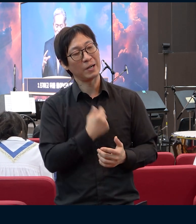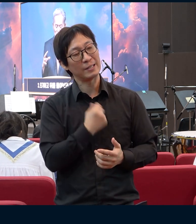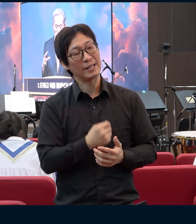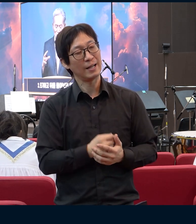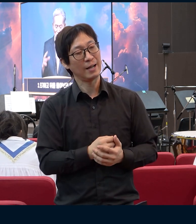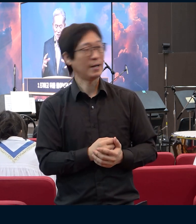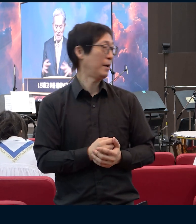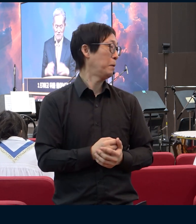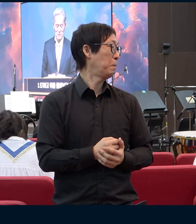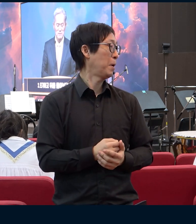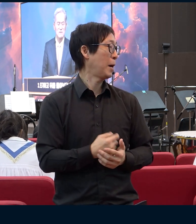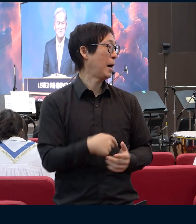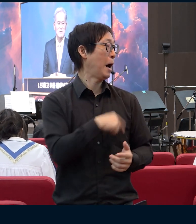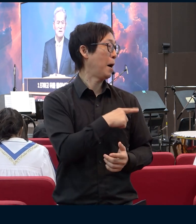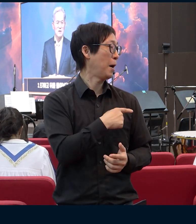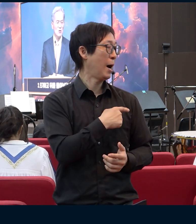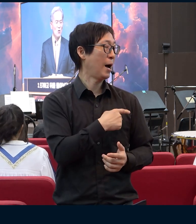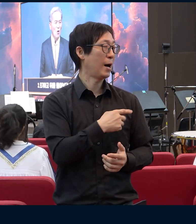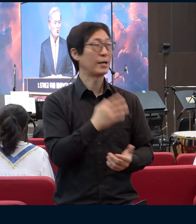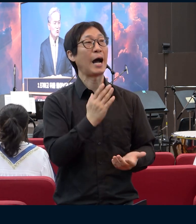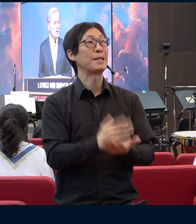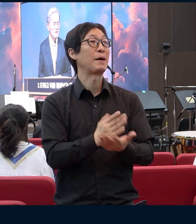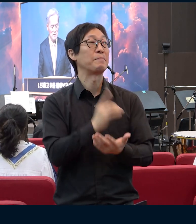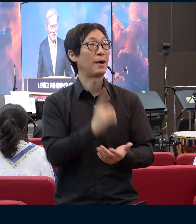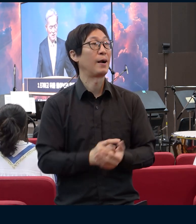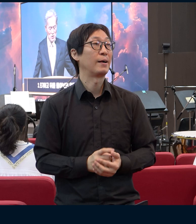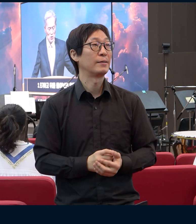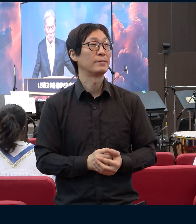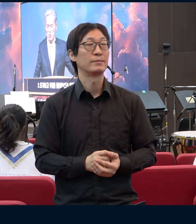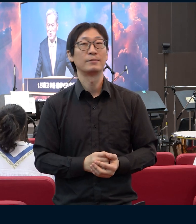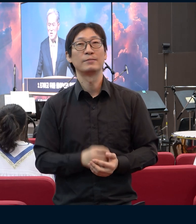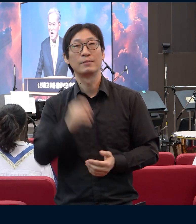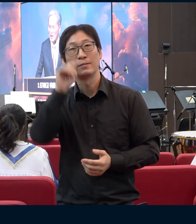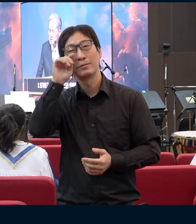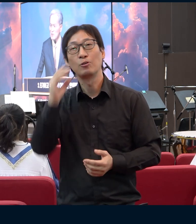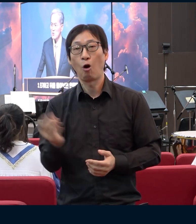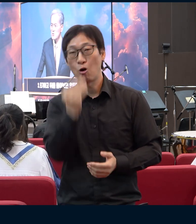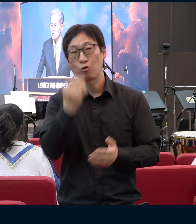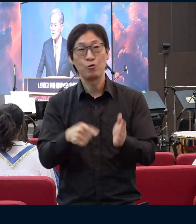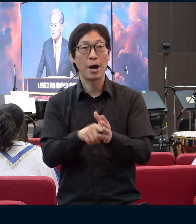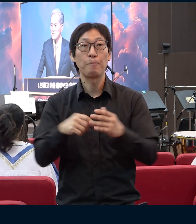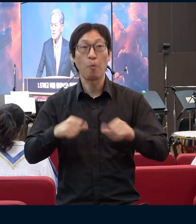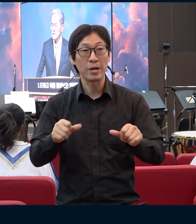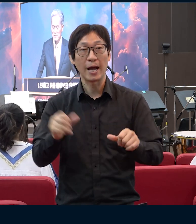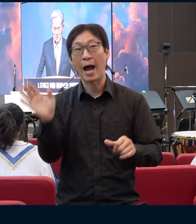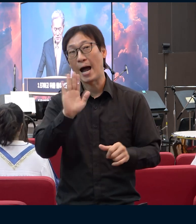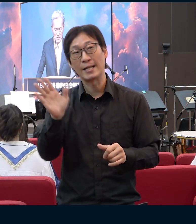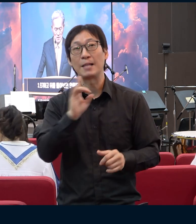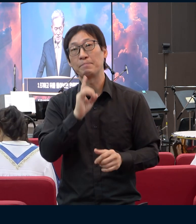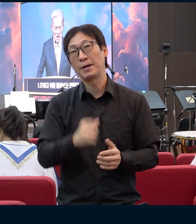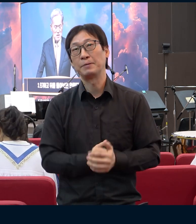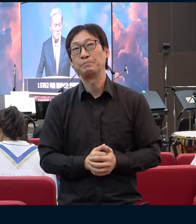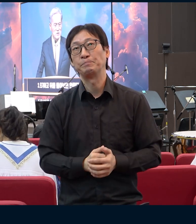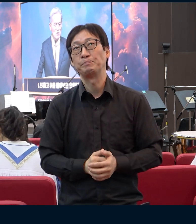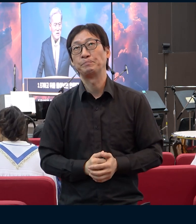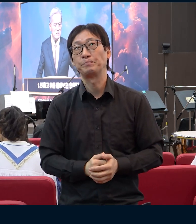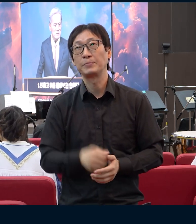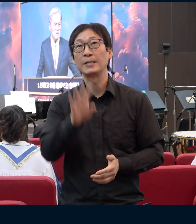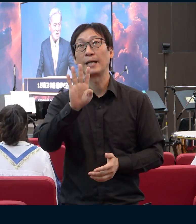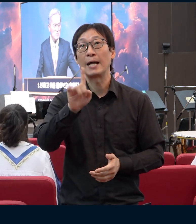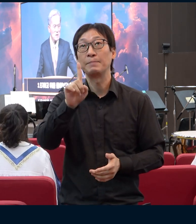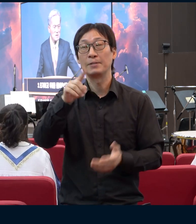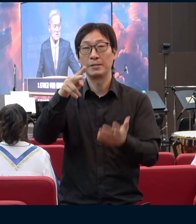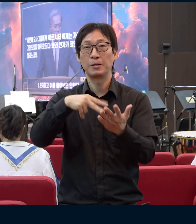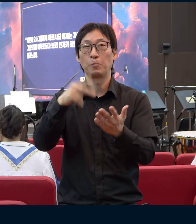혹은 다시 불붙을 여지가 있는 것. 이건 거룩을 위한 진정한 포기가 아니라는 거죠. 우리